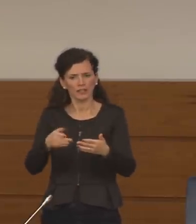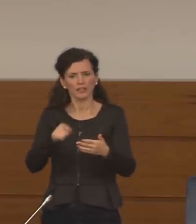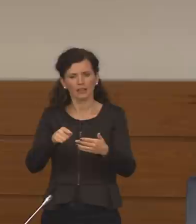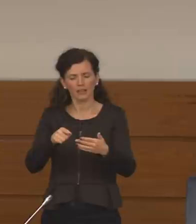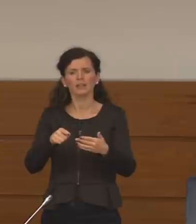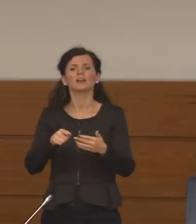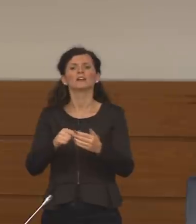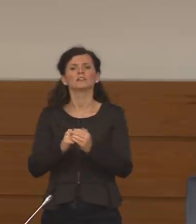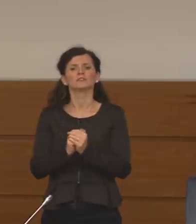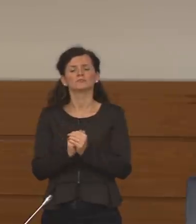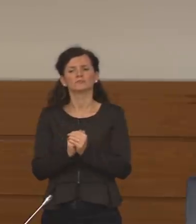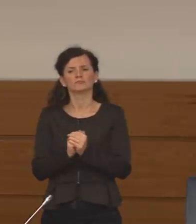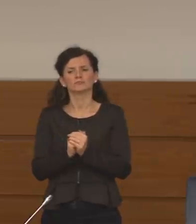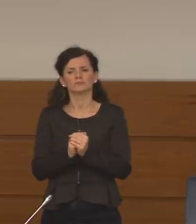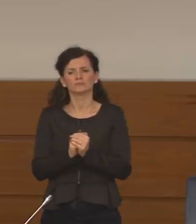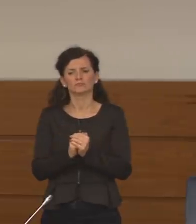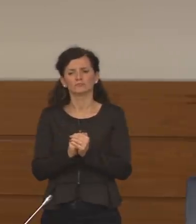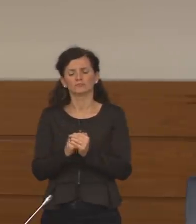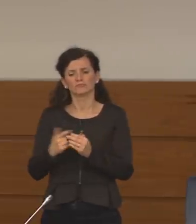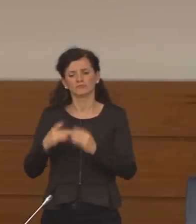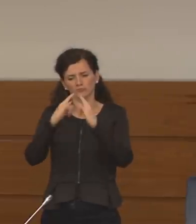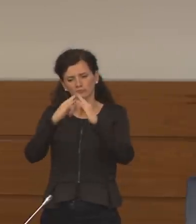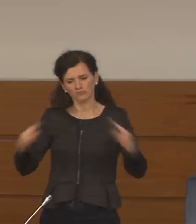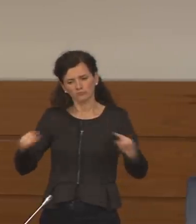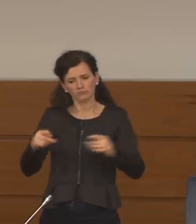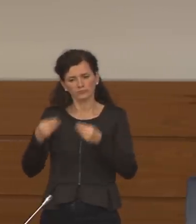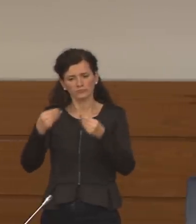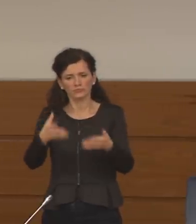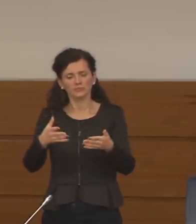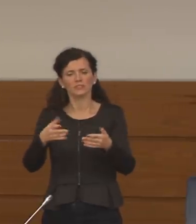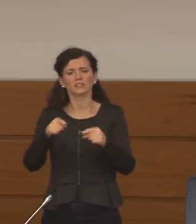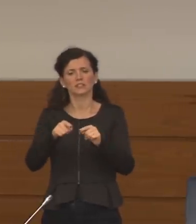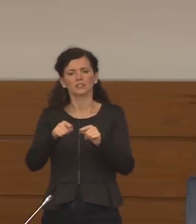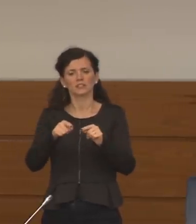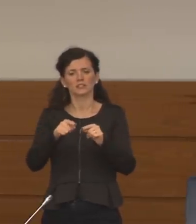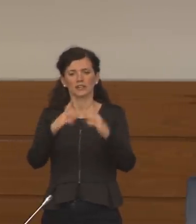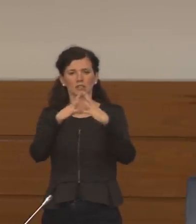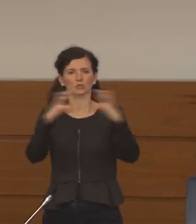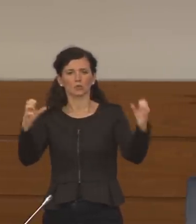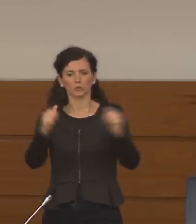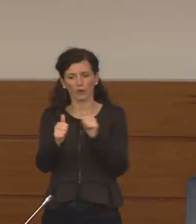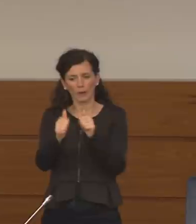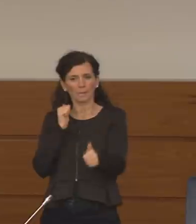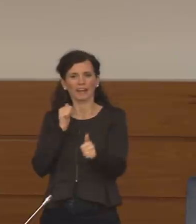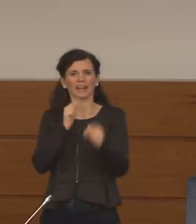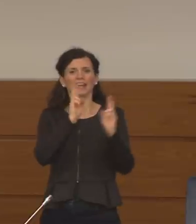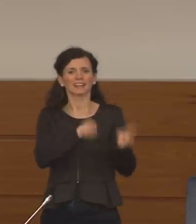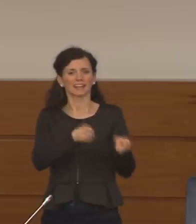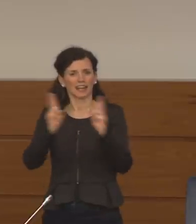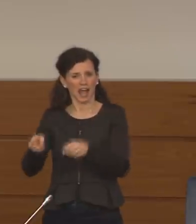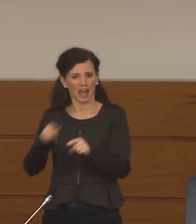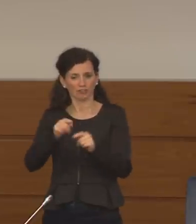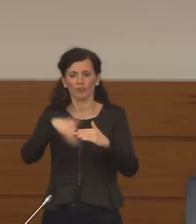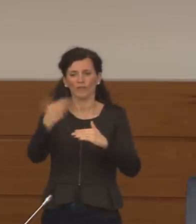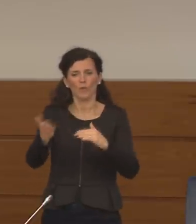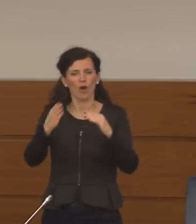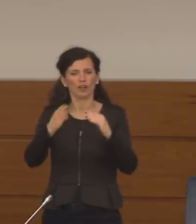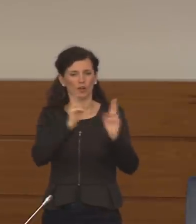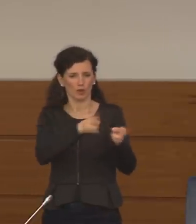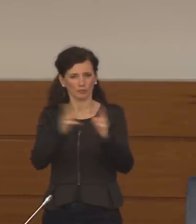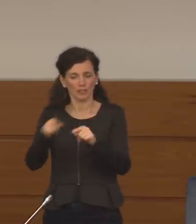di protezione civile per le strutture di triage pre trial sono